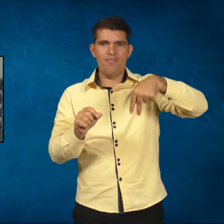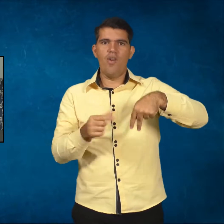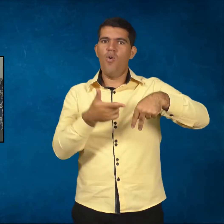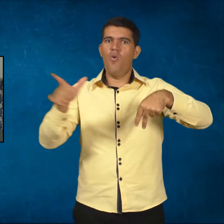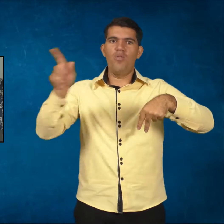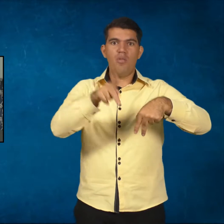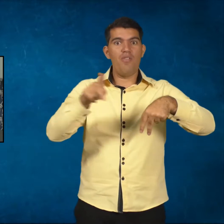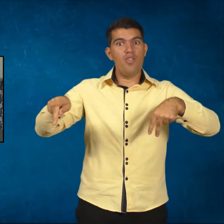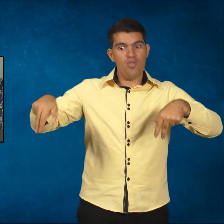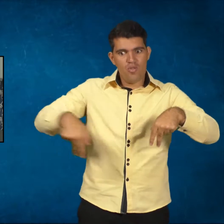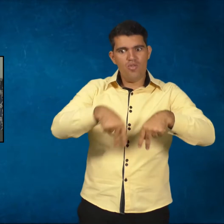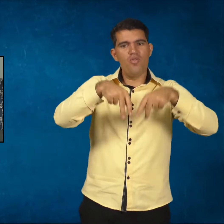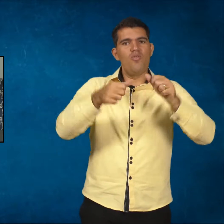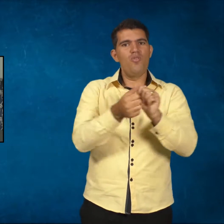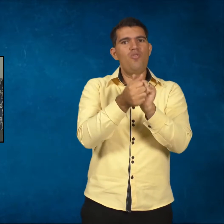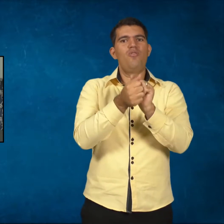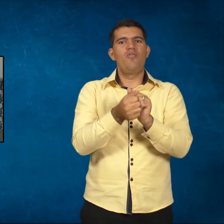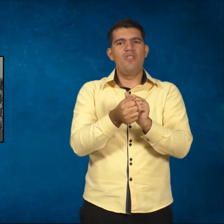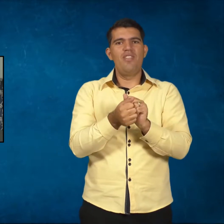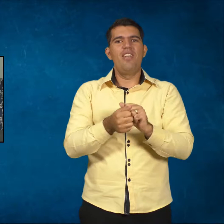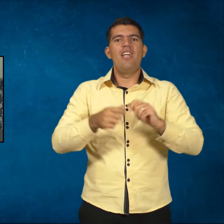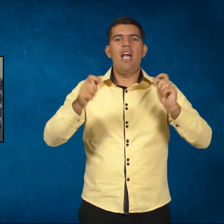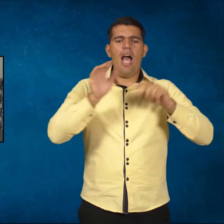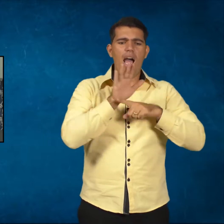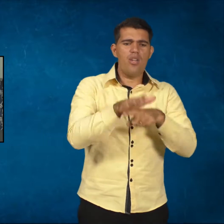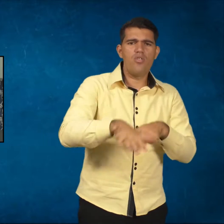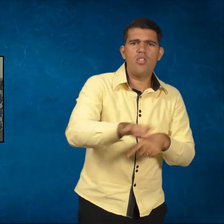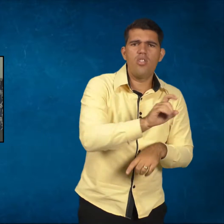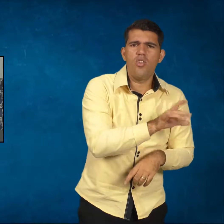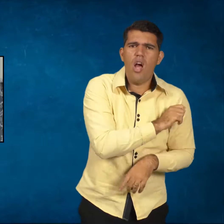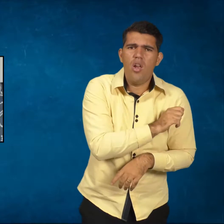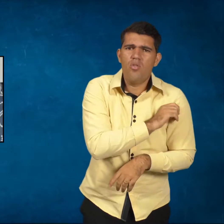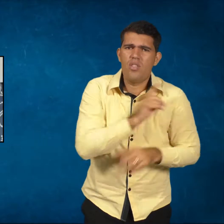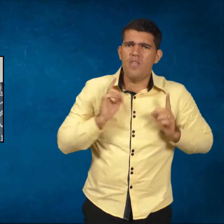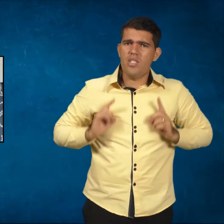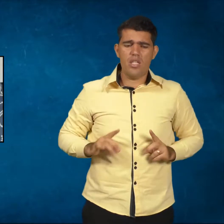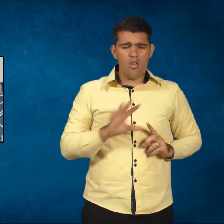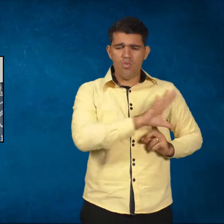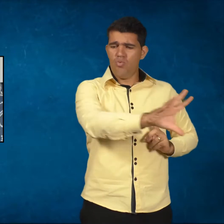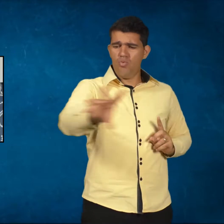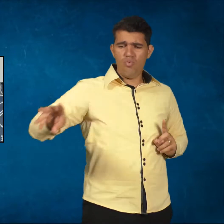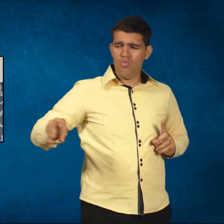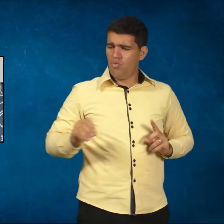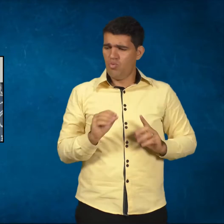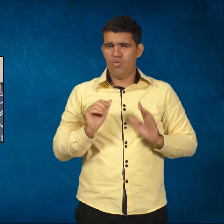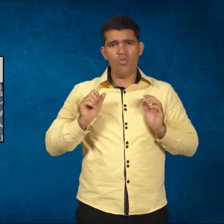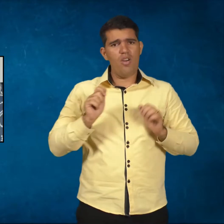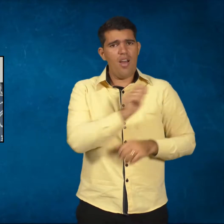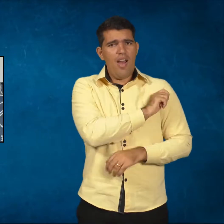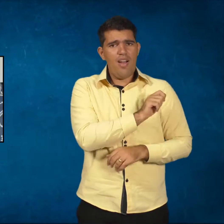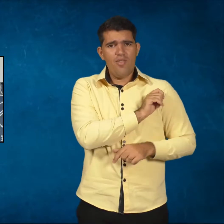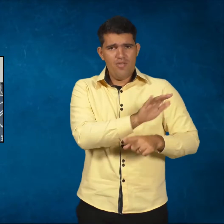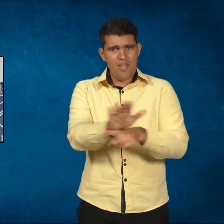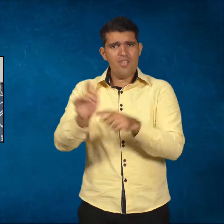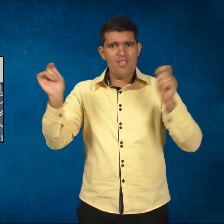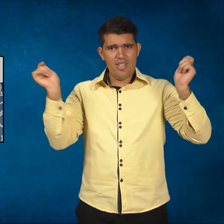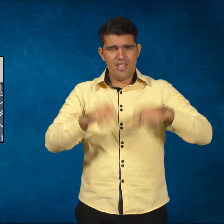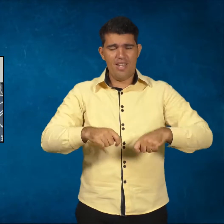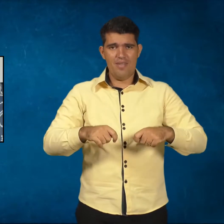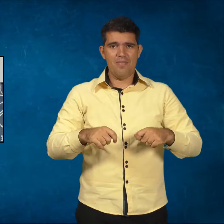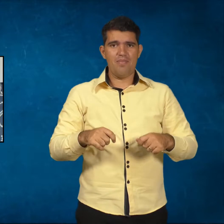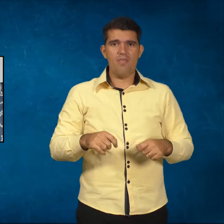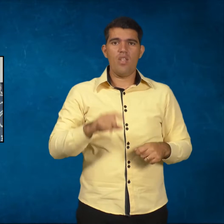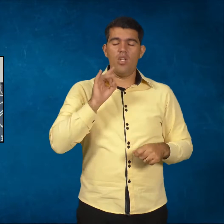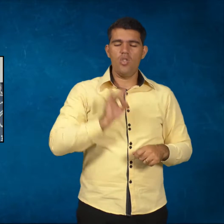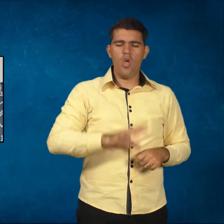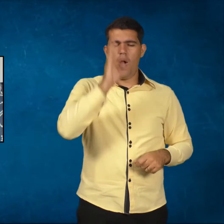estratégias que beneficia não só o aluno com deficiência, toda a turma. Tá? Então eu vejo como, e no Brasil, para não